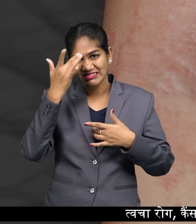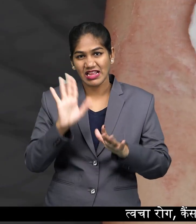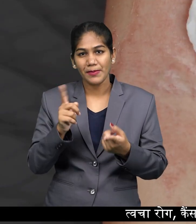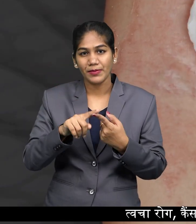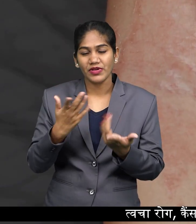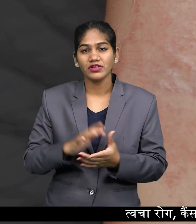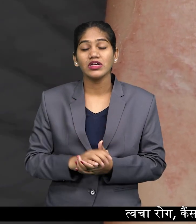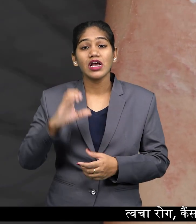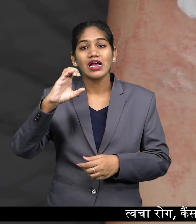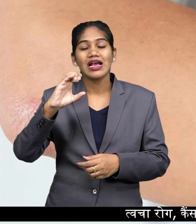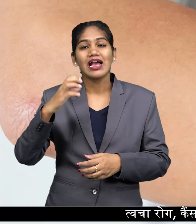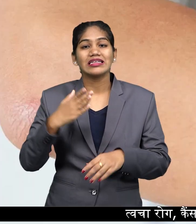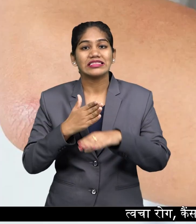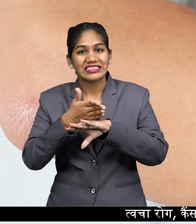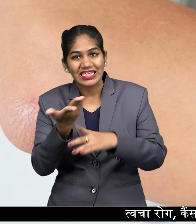है।